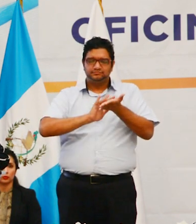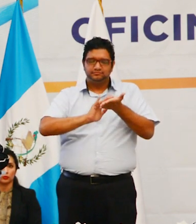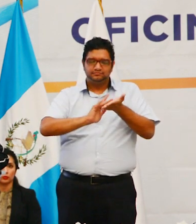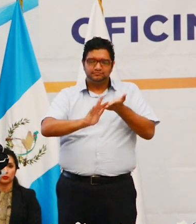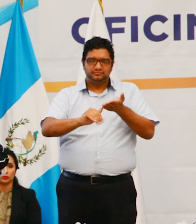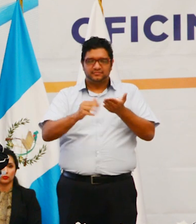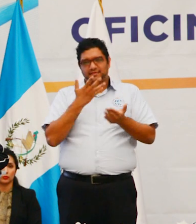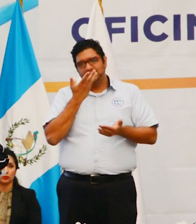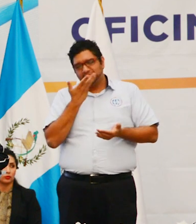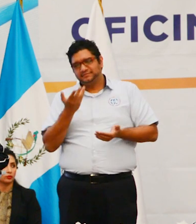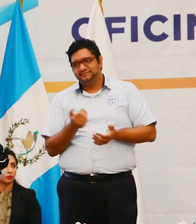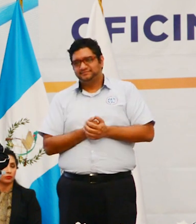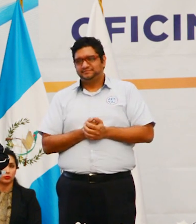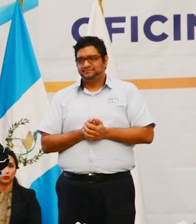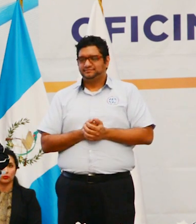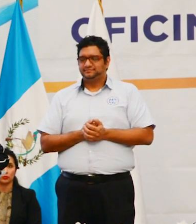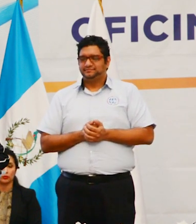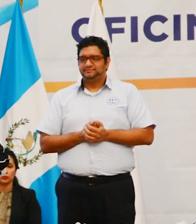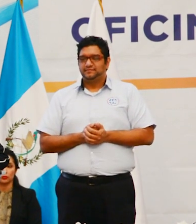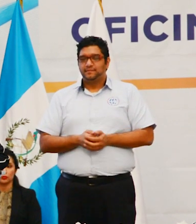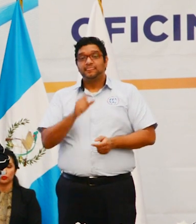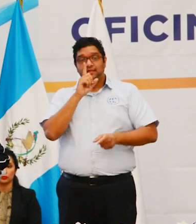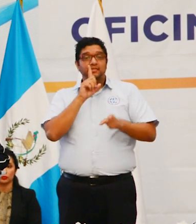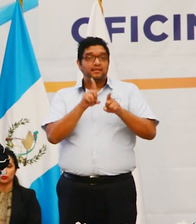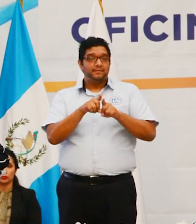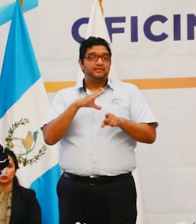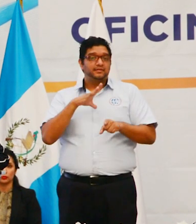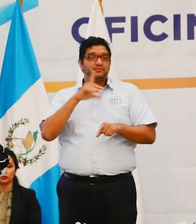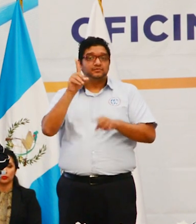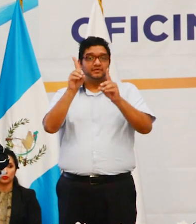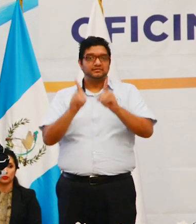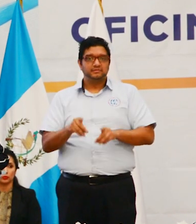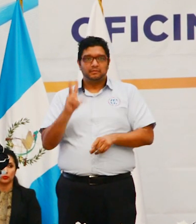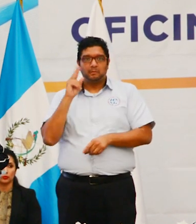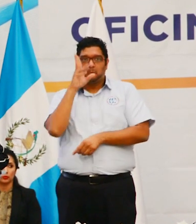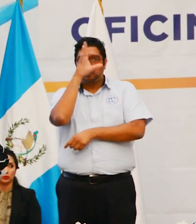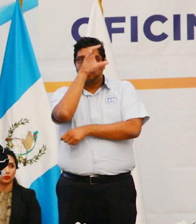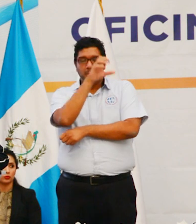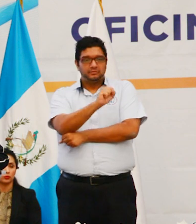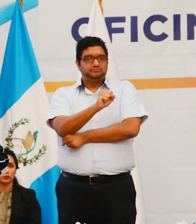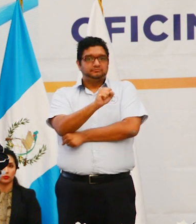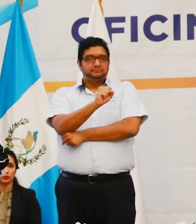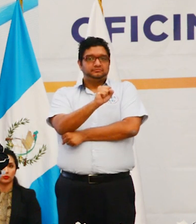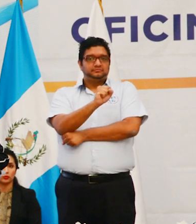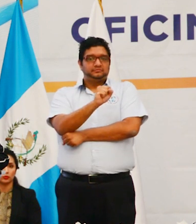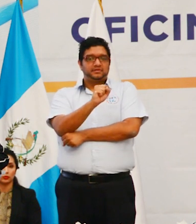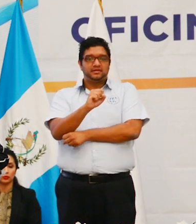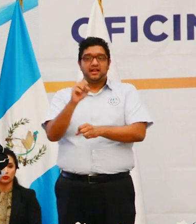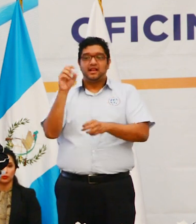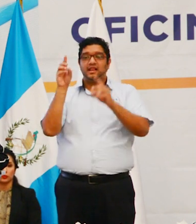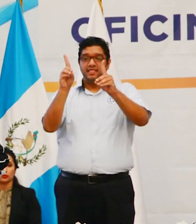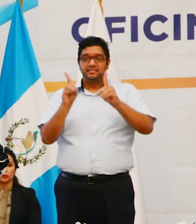Pero es muy importante también conocer que hay cierta discapacidad que no es evidente. es la discapacidad intelectual, la